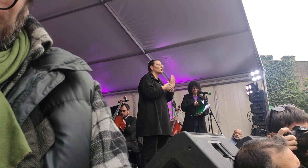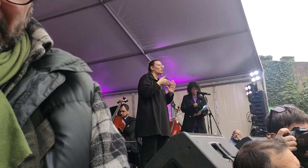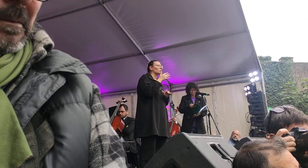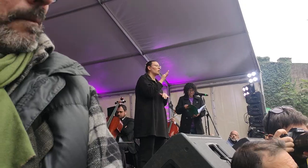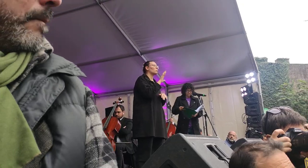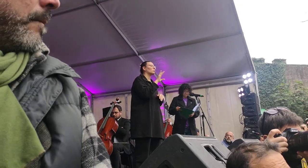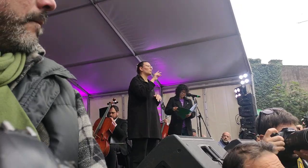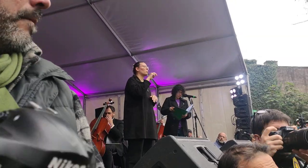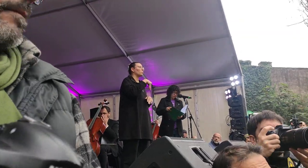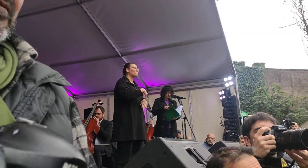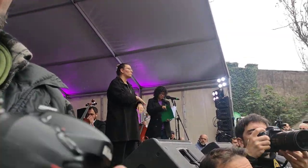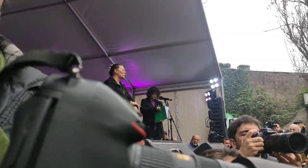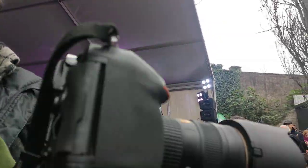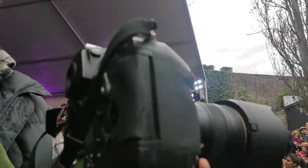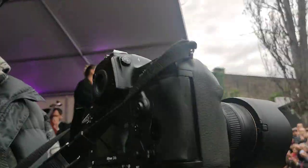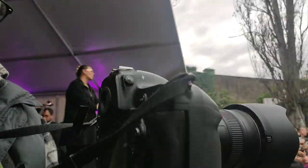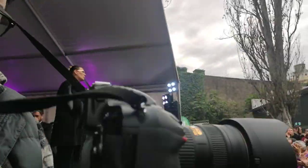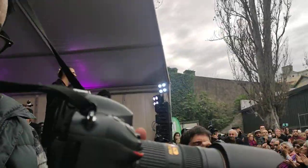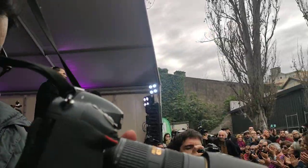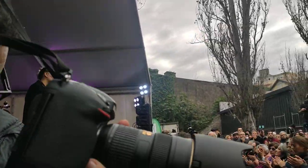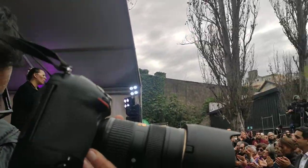FECUAR.